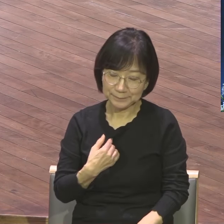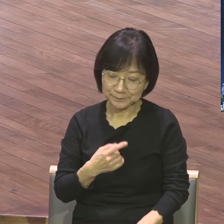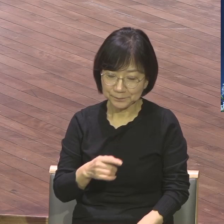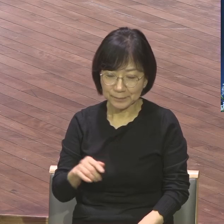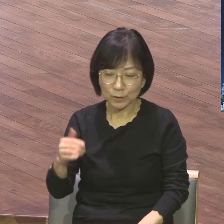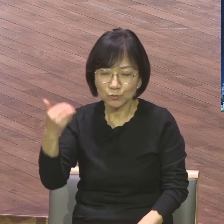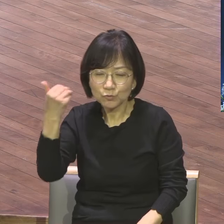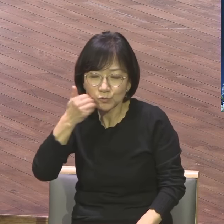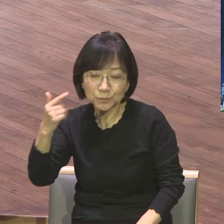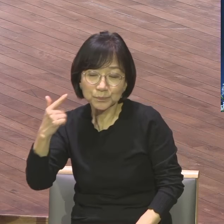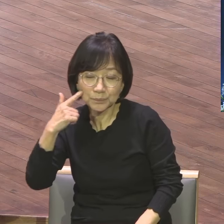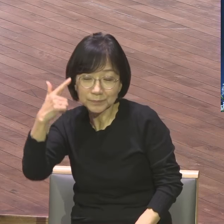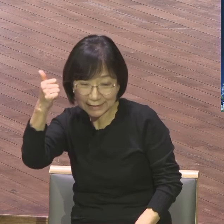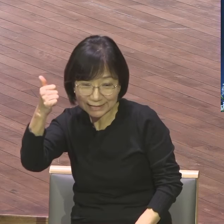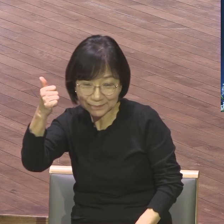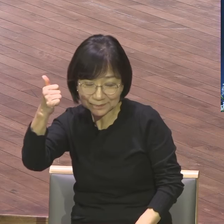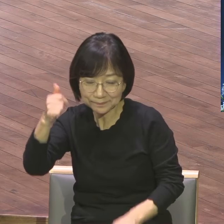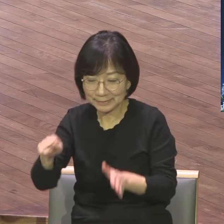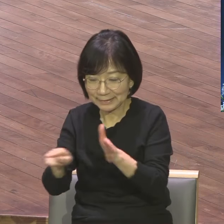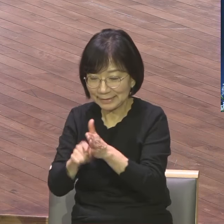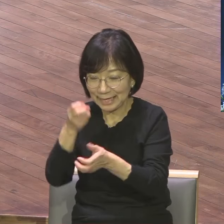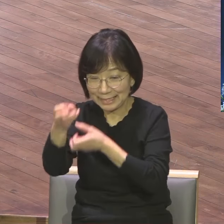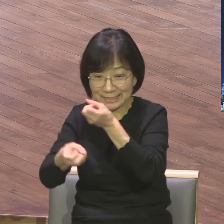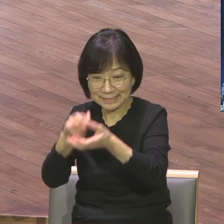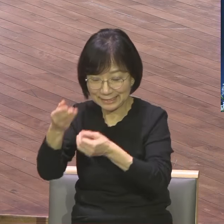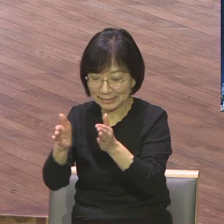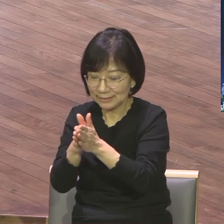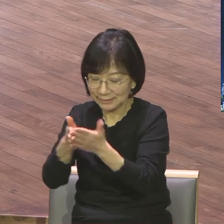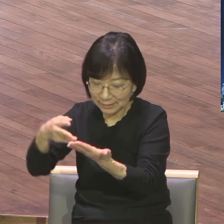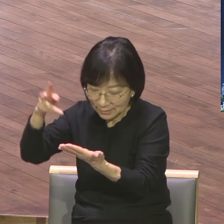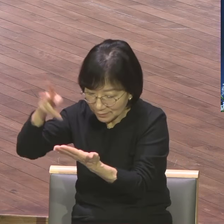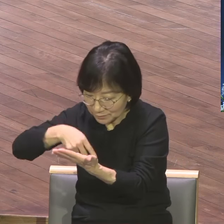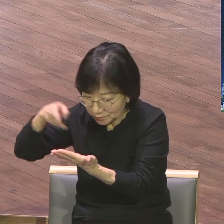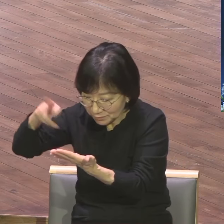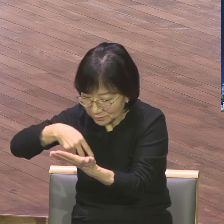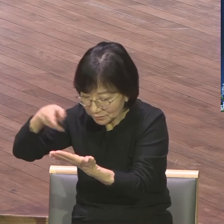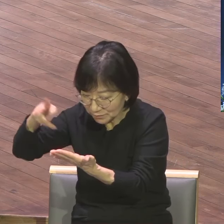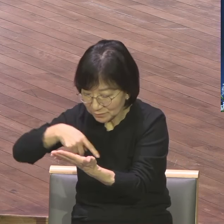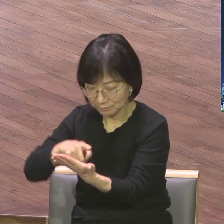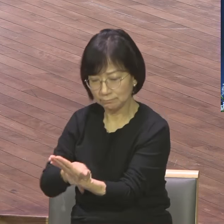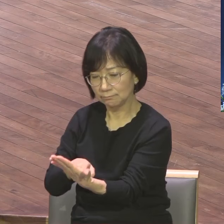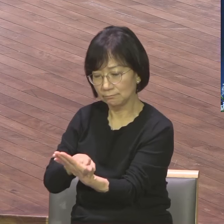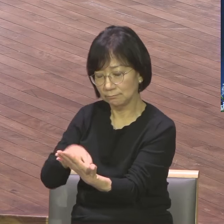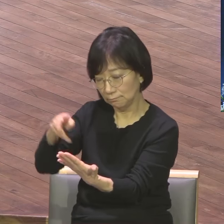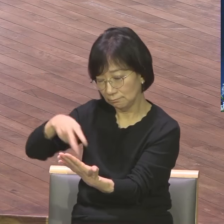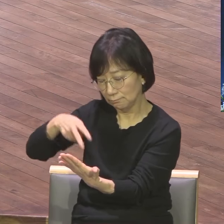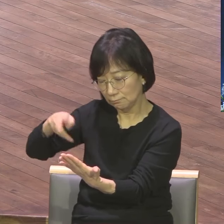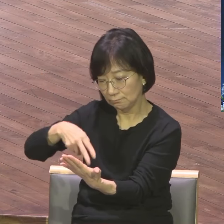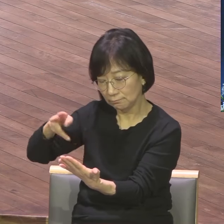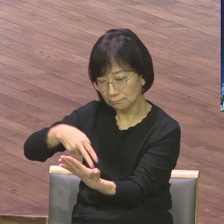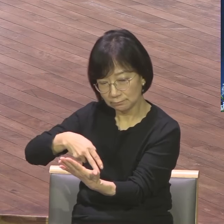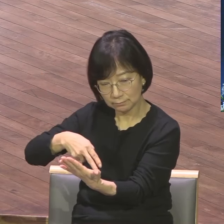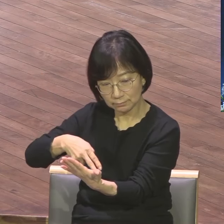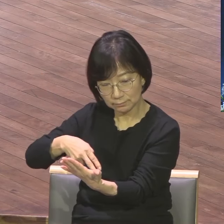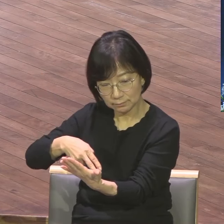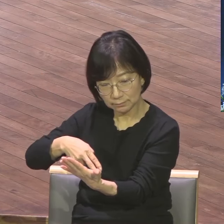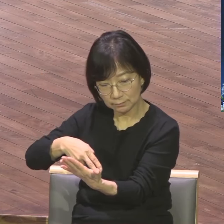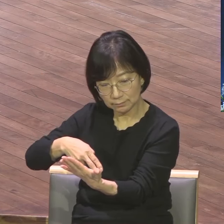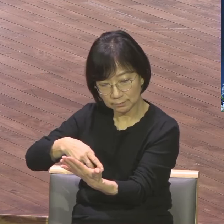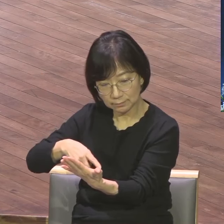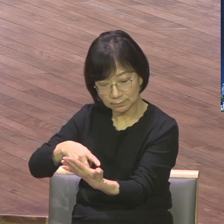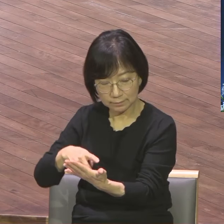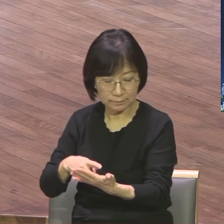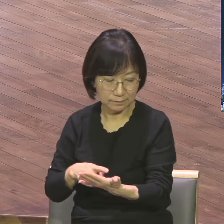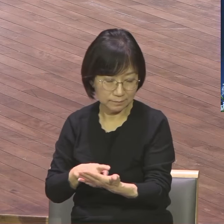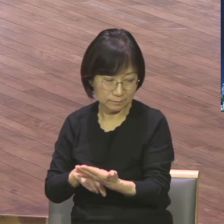목사님의 간증을 책으로 읽었습니다. 그 책엔 어떤 교회가 책을 출간했는데 그